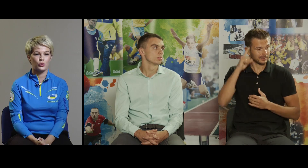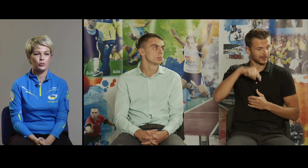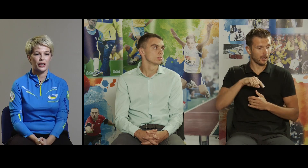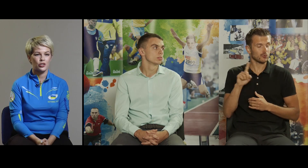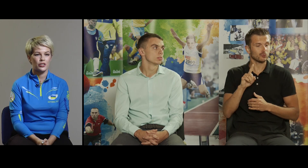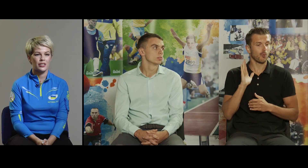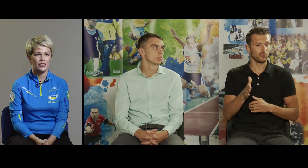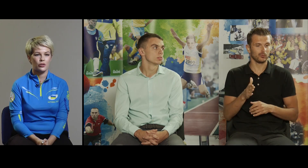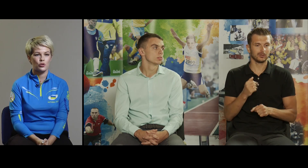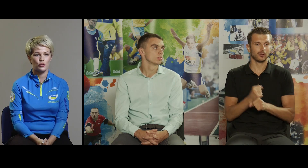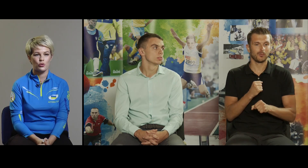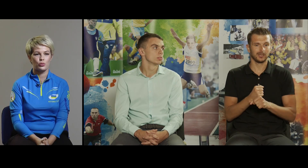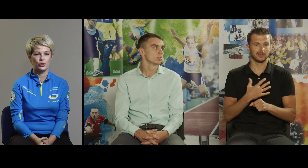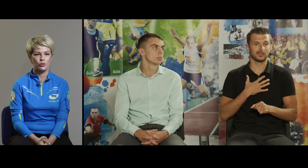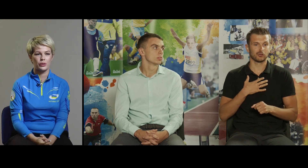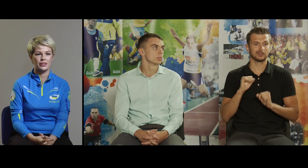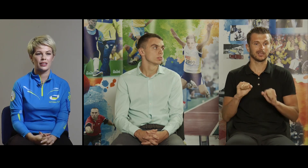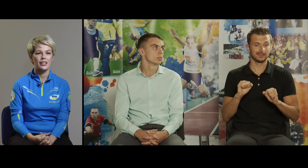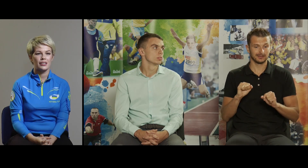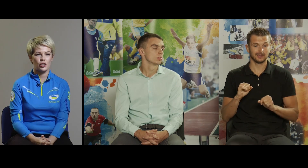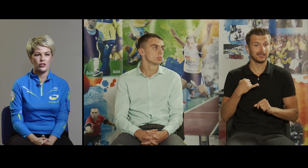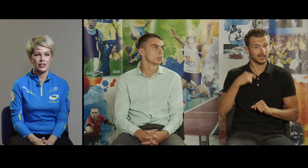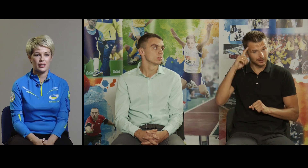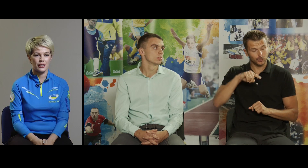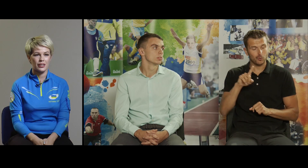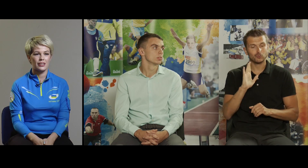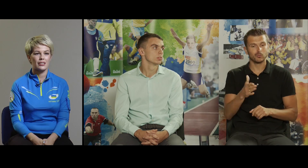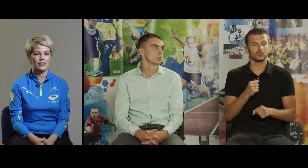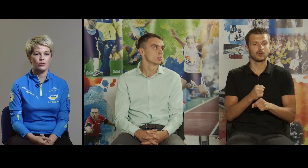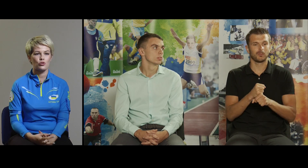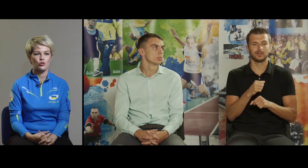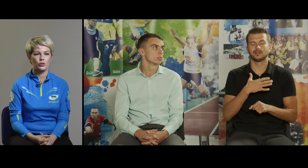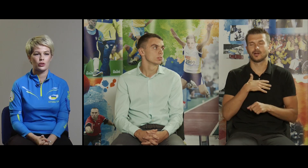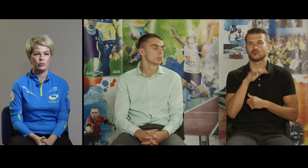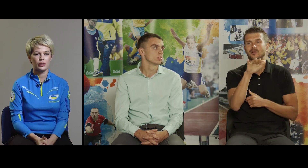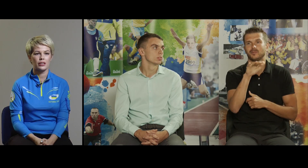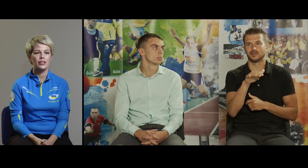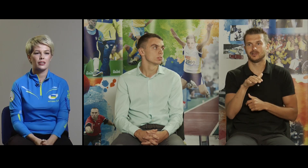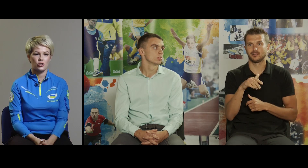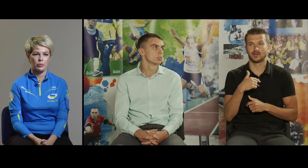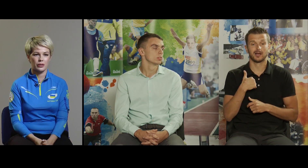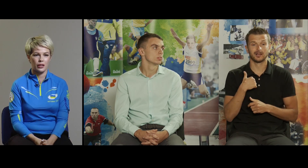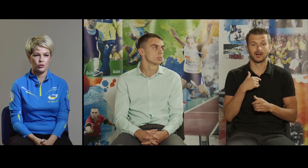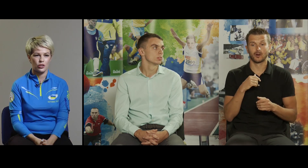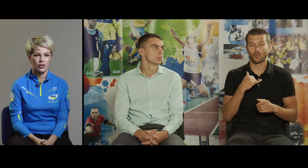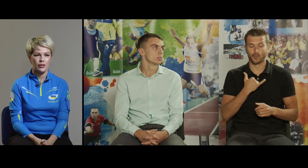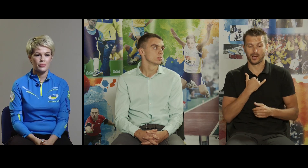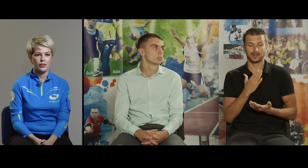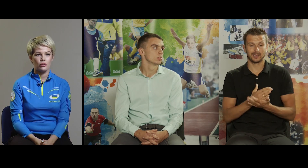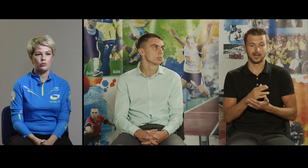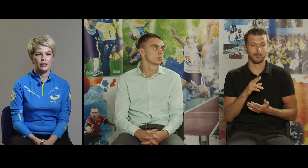я ловлю м'яч, я знаю, що буде робити наш захисник, і я знаю, що буде робити наш